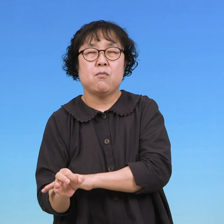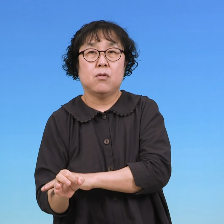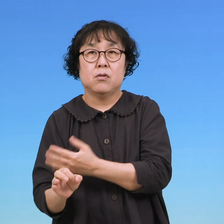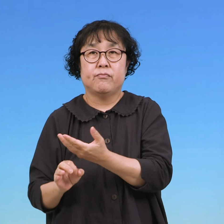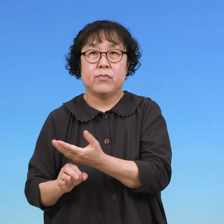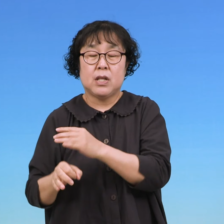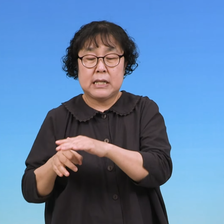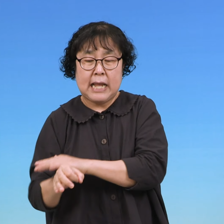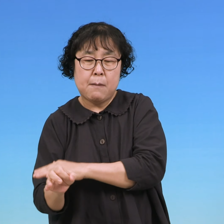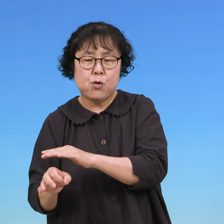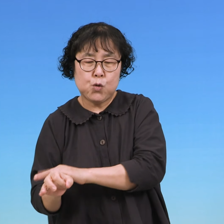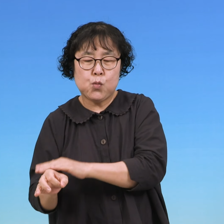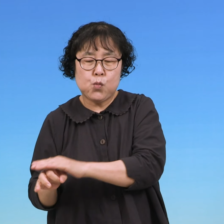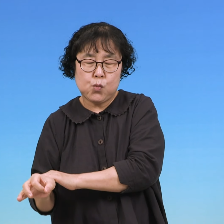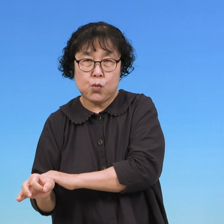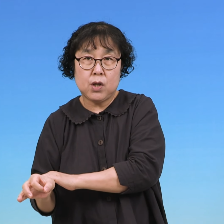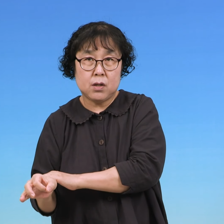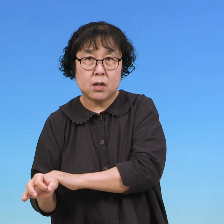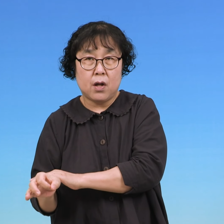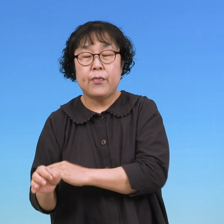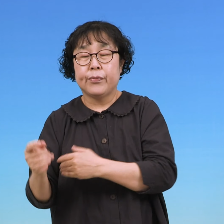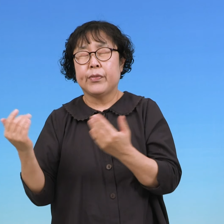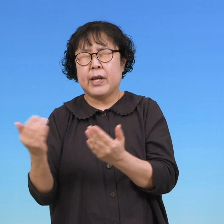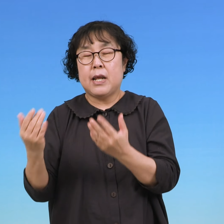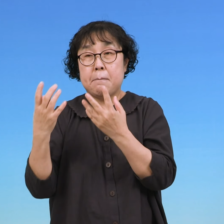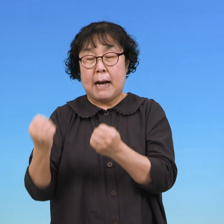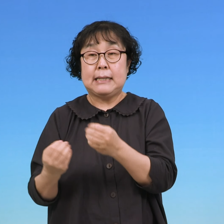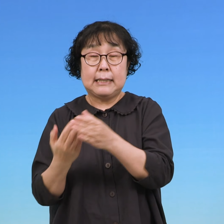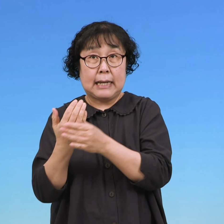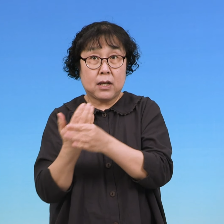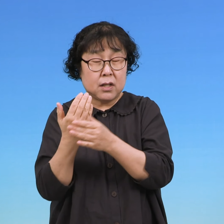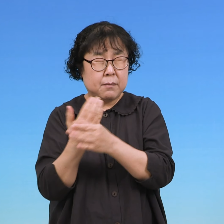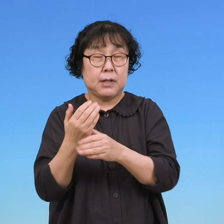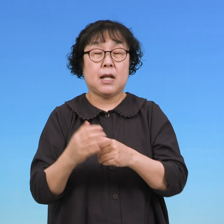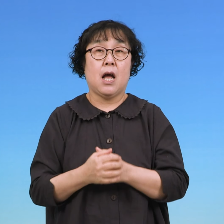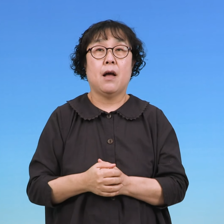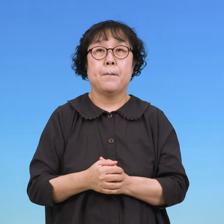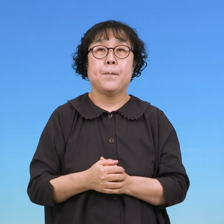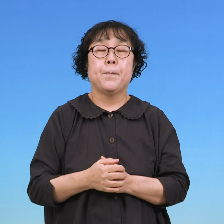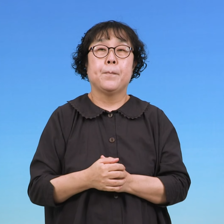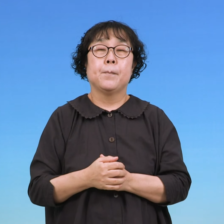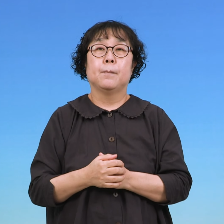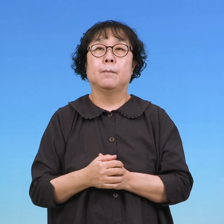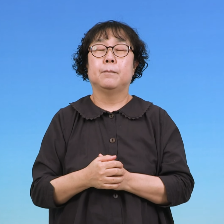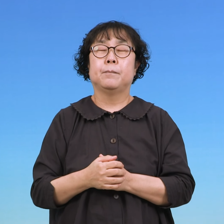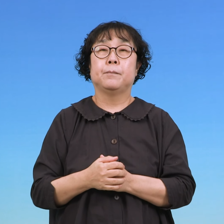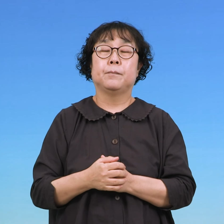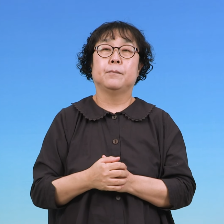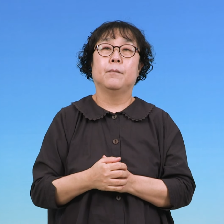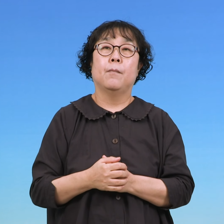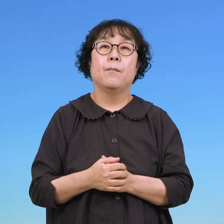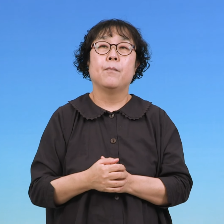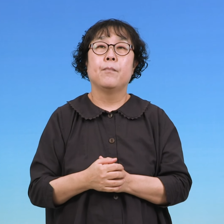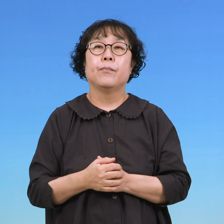참 가슴 아픈 그런 그 비아냥 그림과 같은 말들이 떠돌았지 않습니까? 지금도 마찬가지고요.